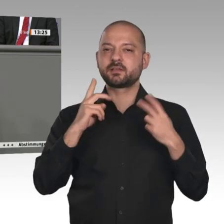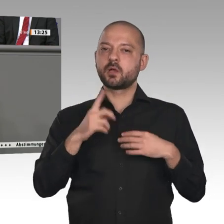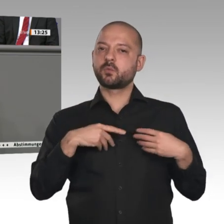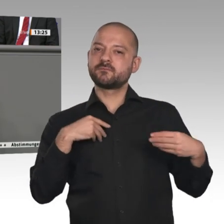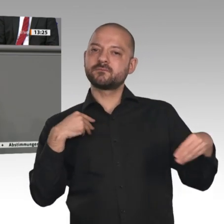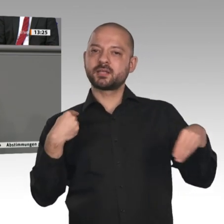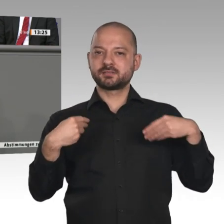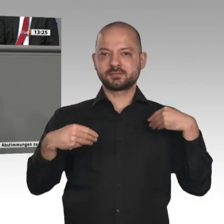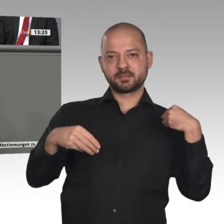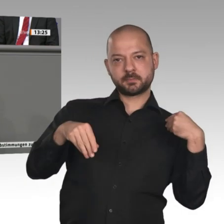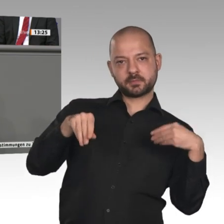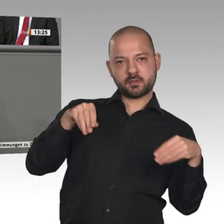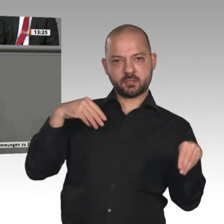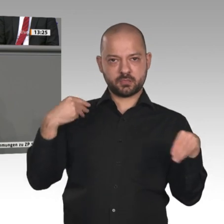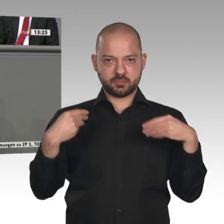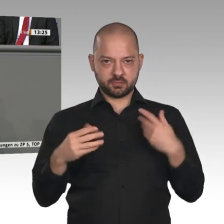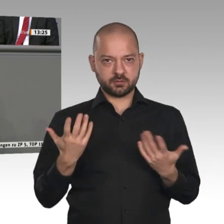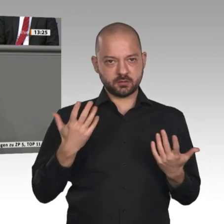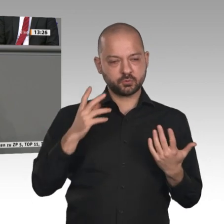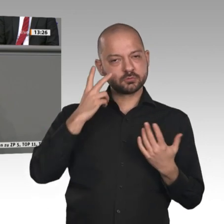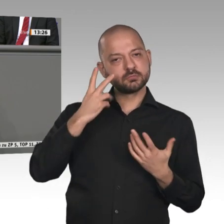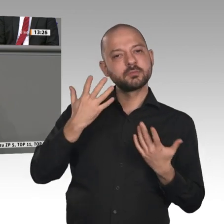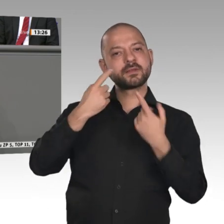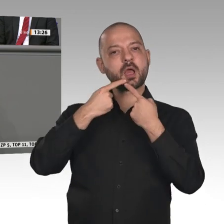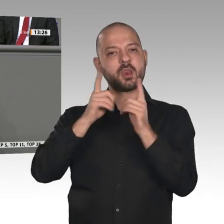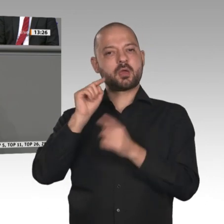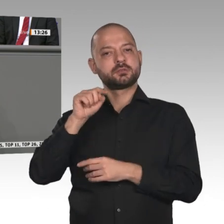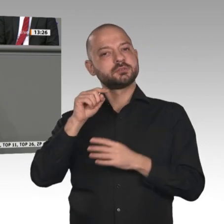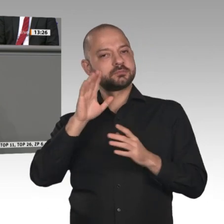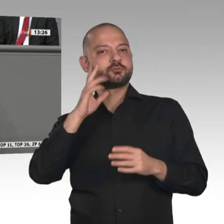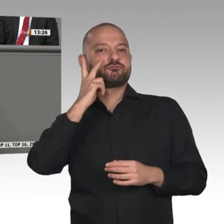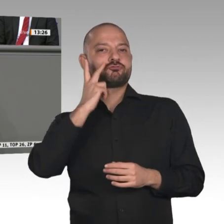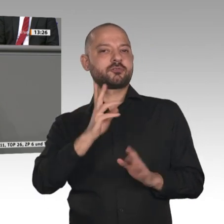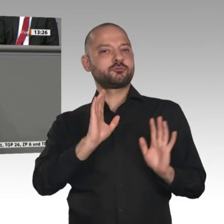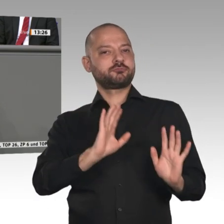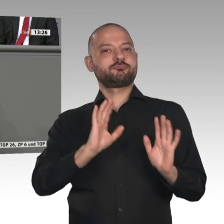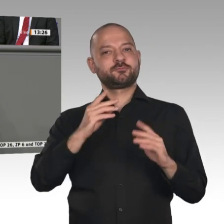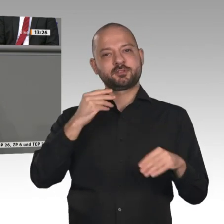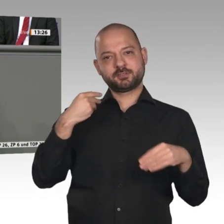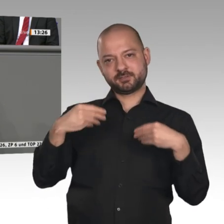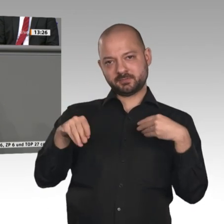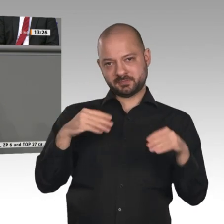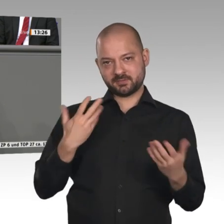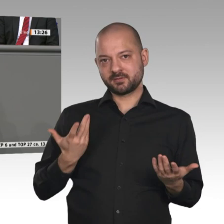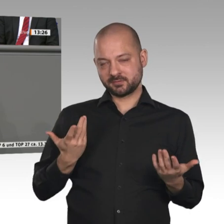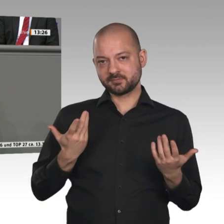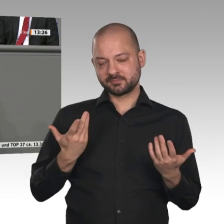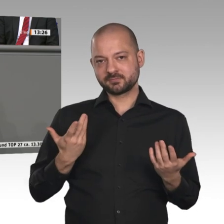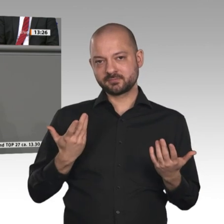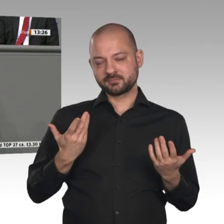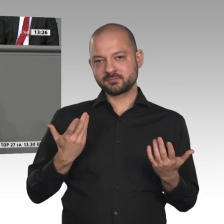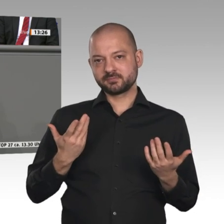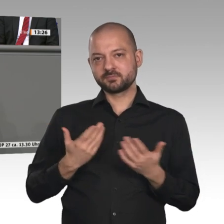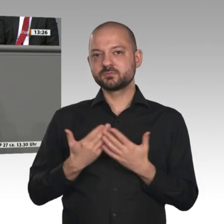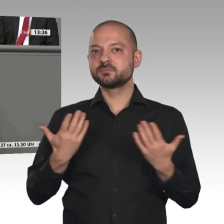diese Flexibilität gewährleisten die genannten Erlasse des Bundesinnenministeriums. Gesetze, statisch wie